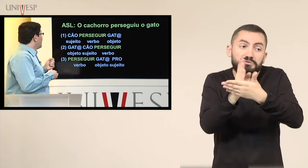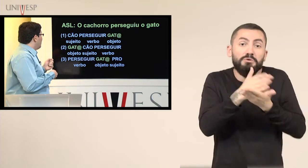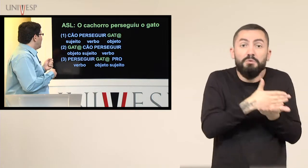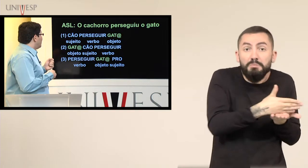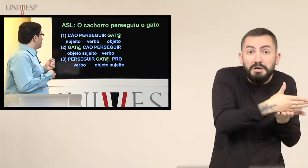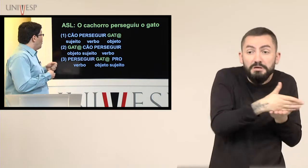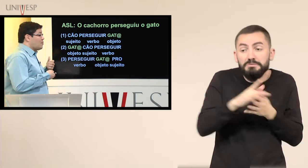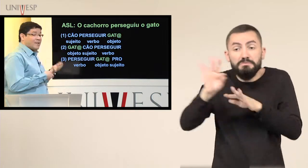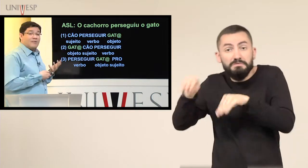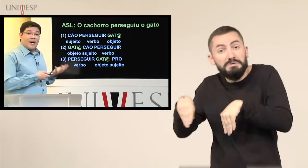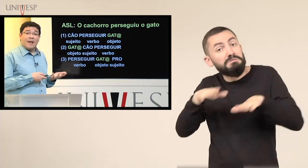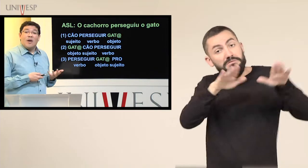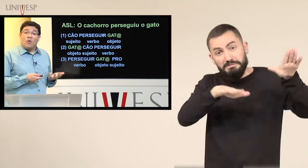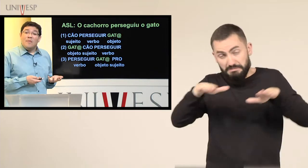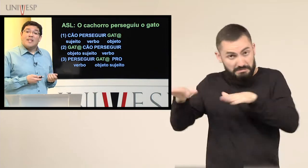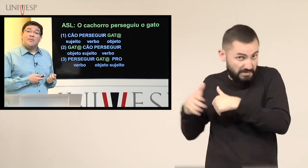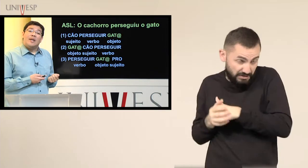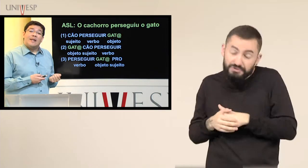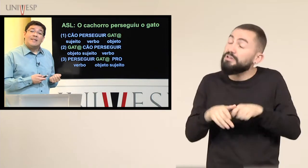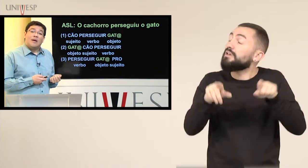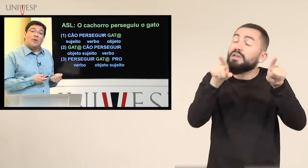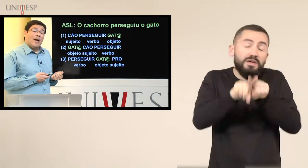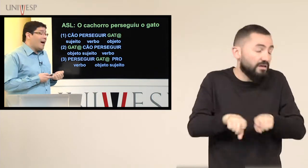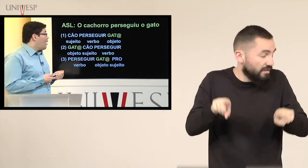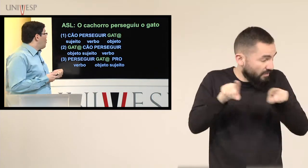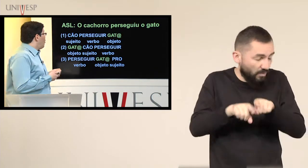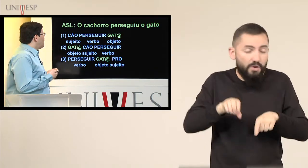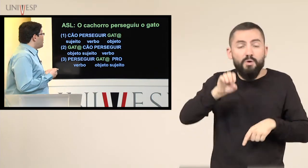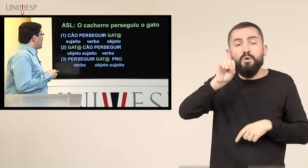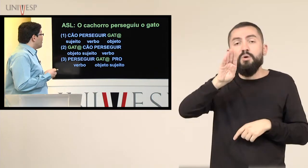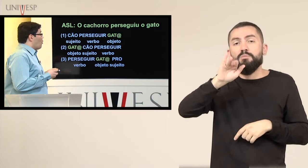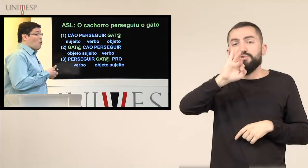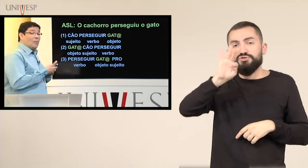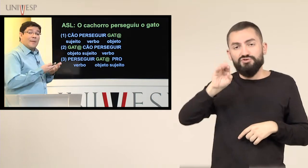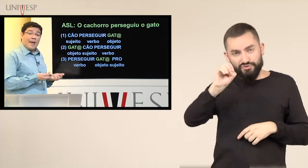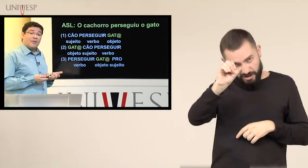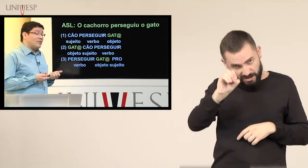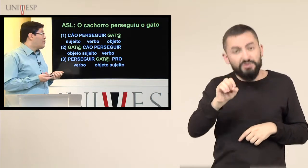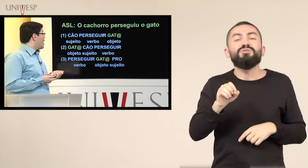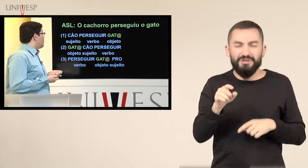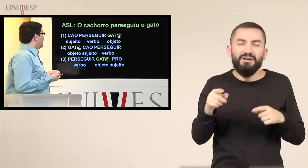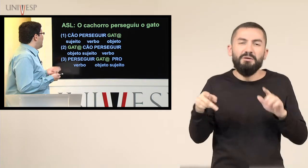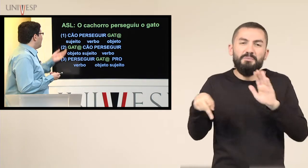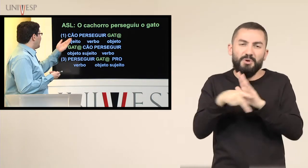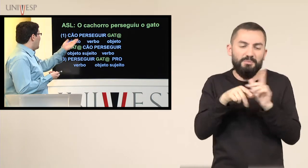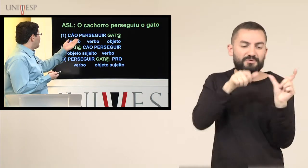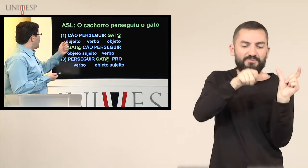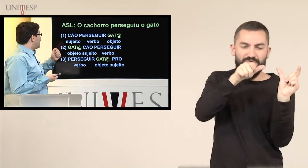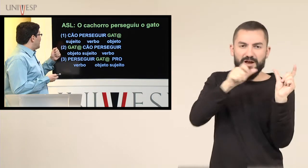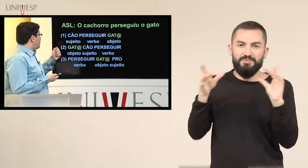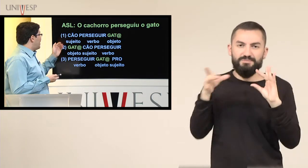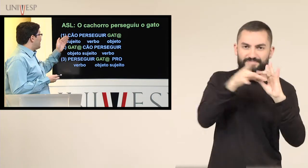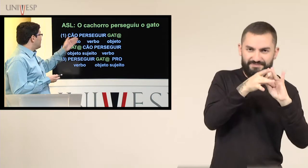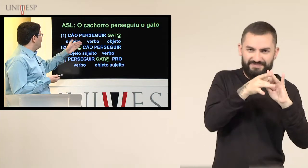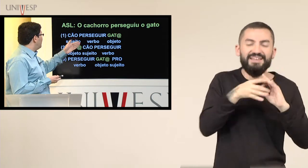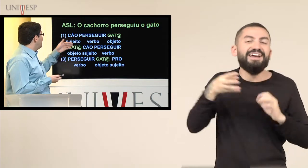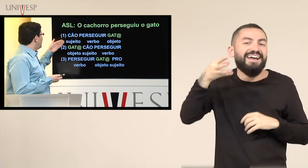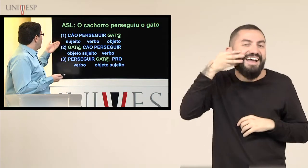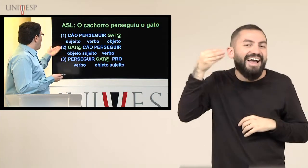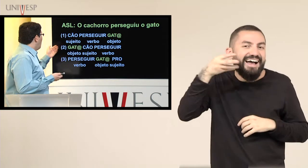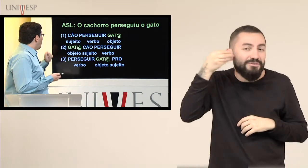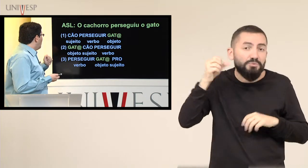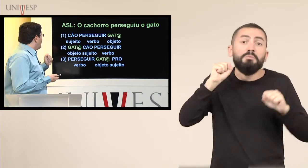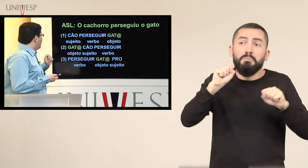começo. Podemos observar o mesmo em relação ao objeto, ao complemento do verbo, né? Gato, por exemplo, aparece no